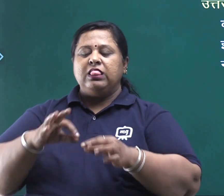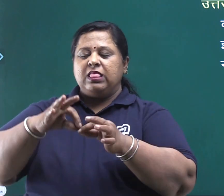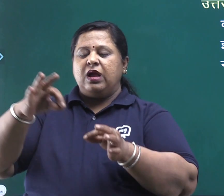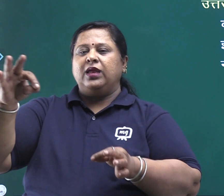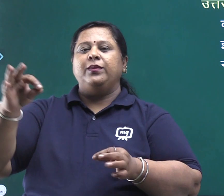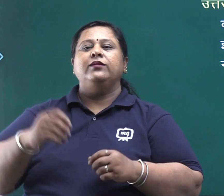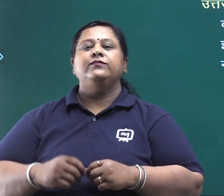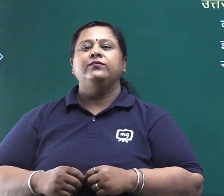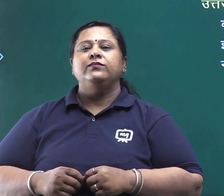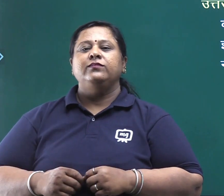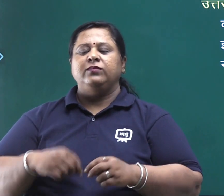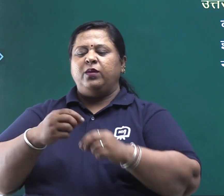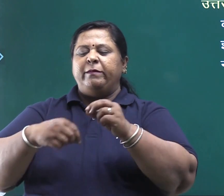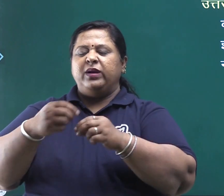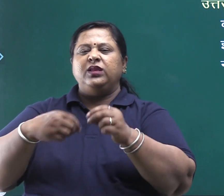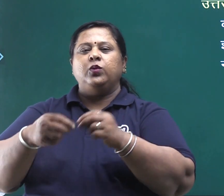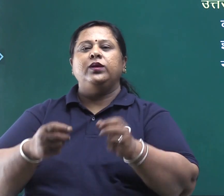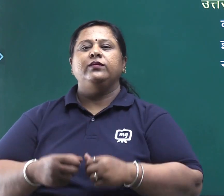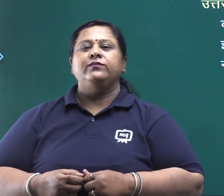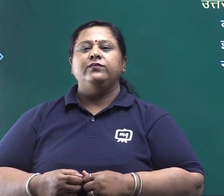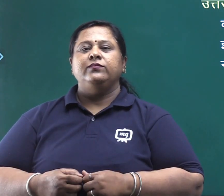में बंधी हुई